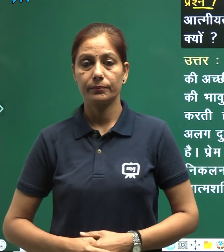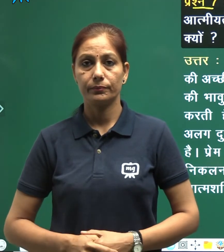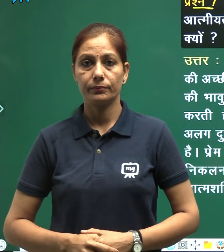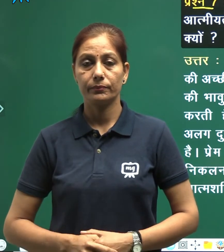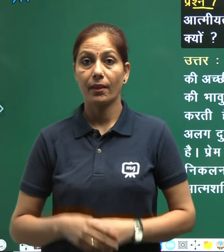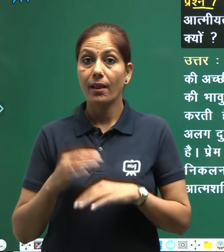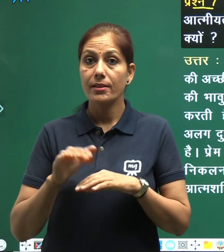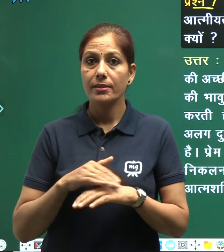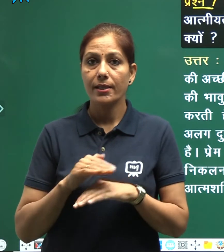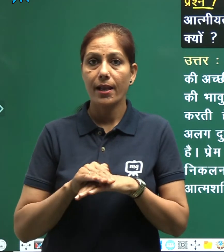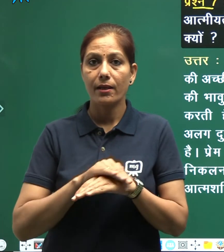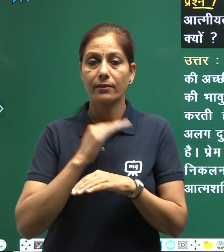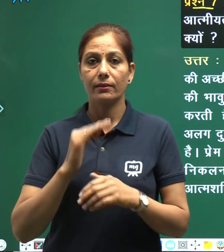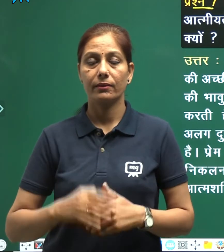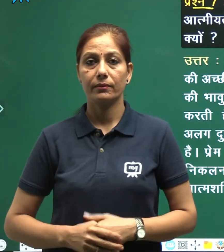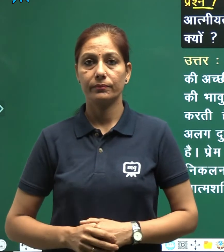सहलाती